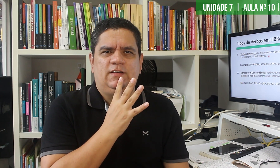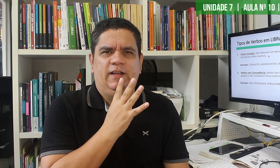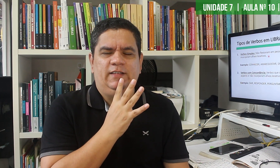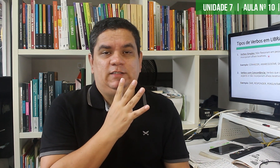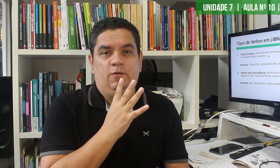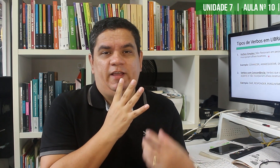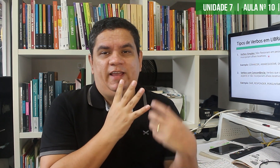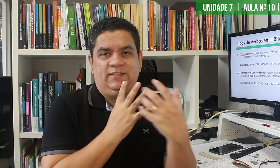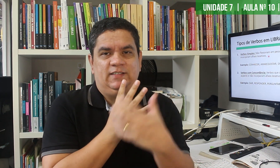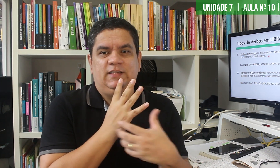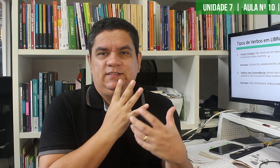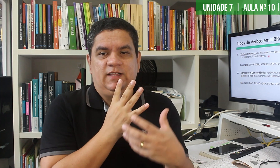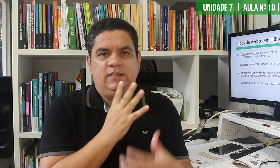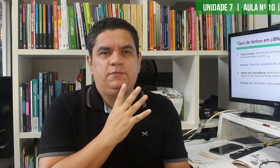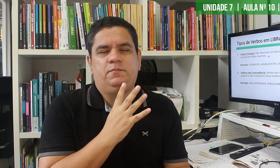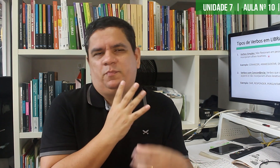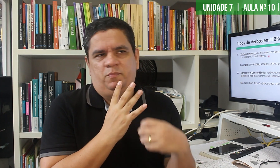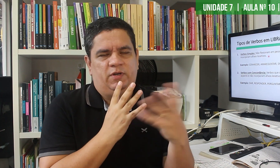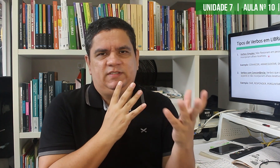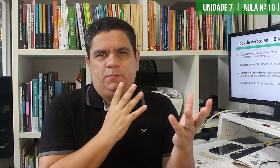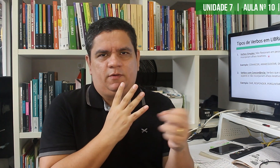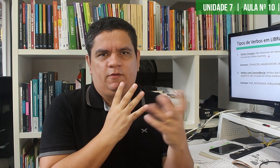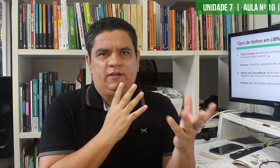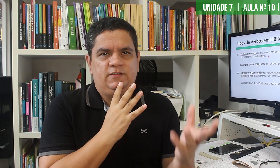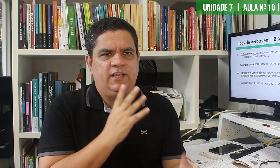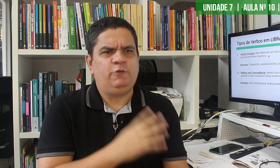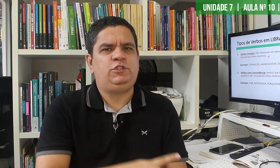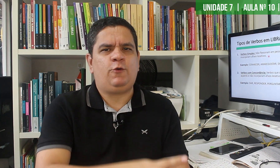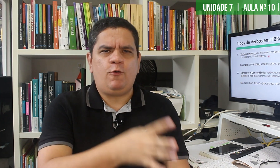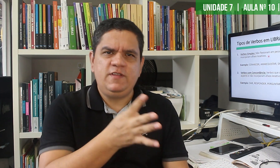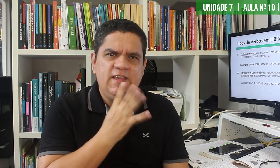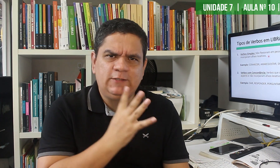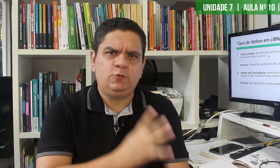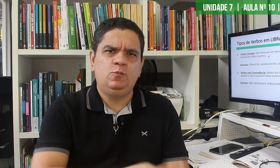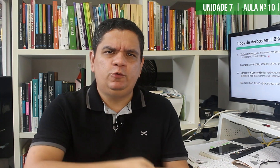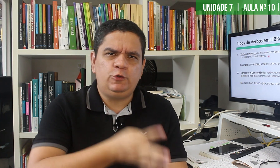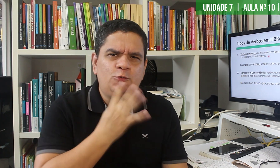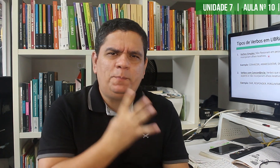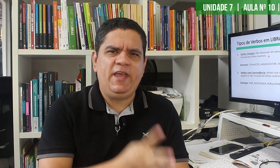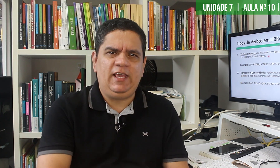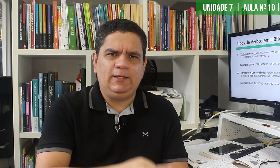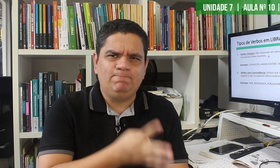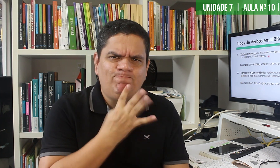né? Então, essa intensidade, por exemplo, eu quero dizer, eu te conheço muito bem,